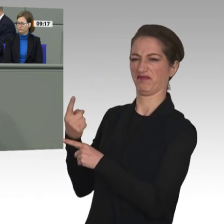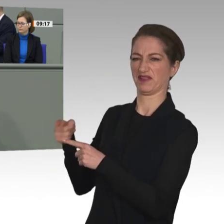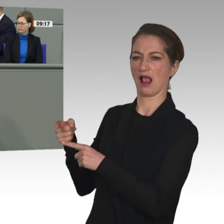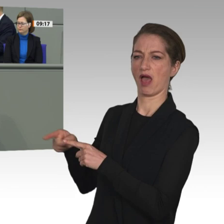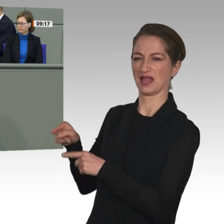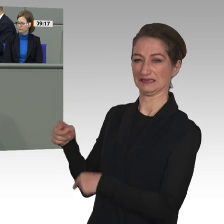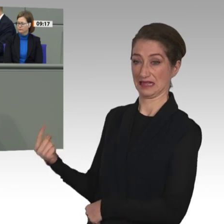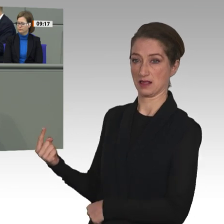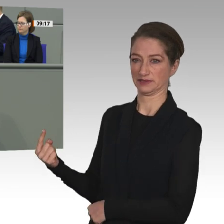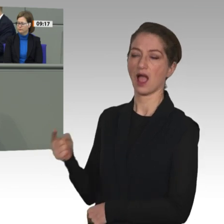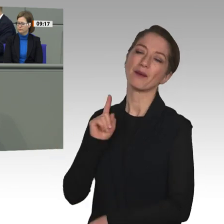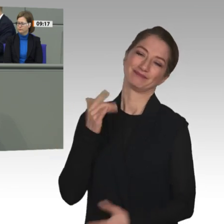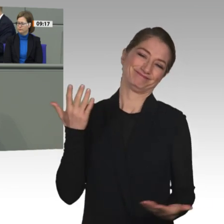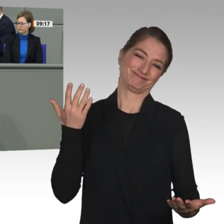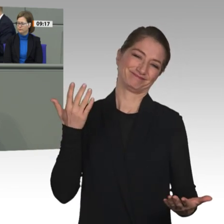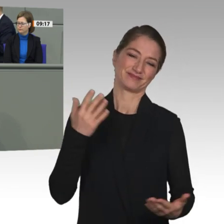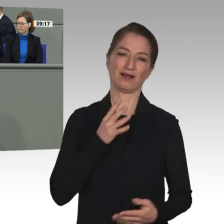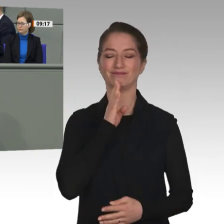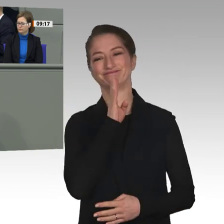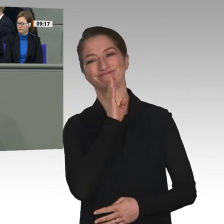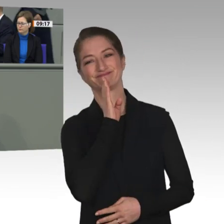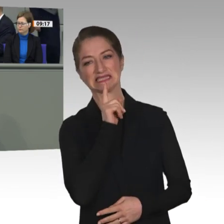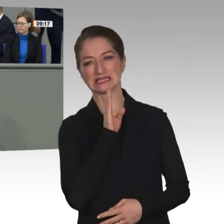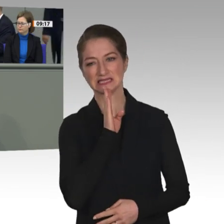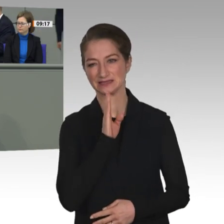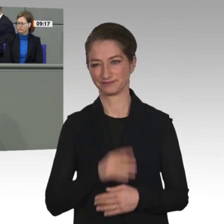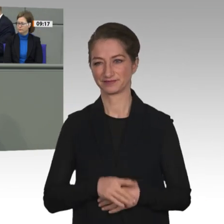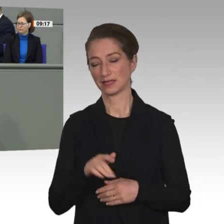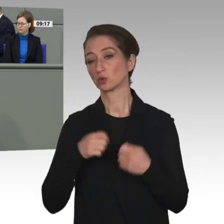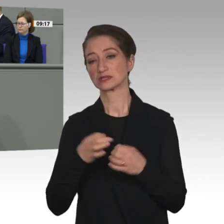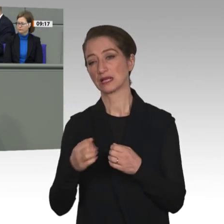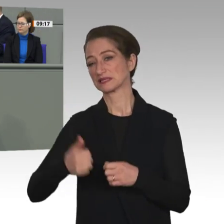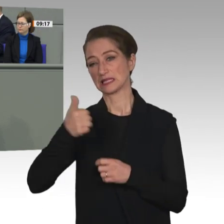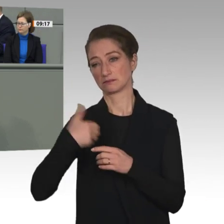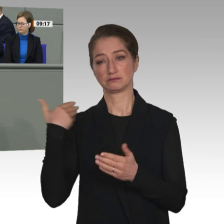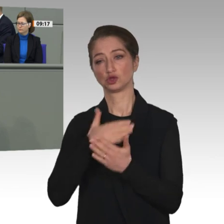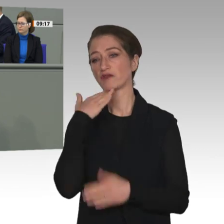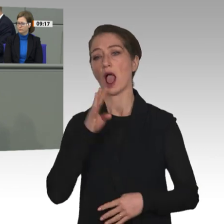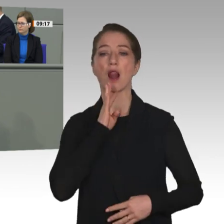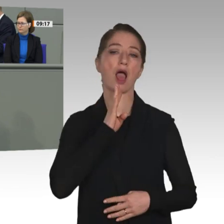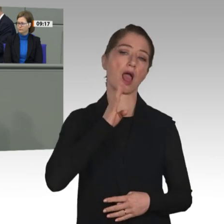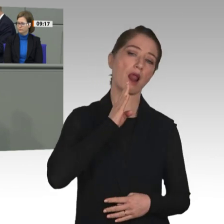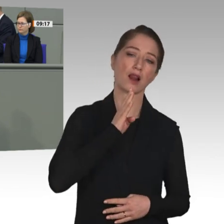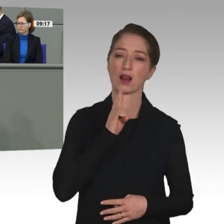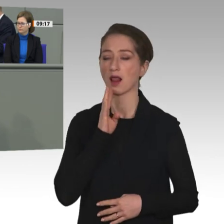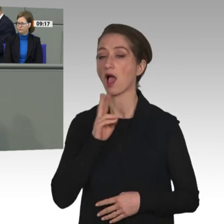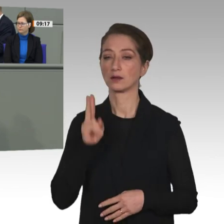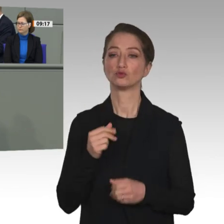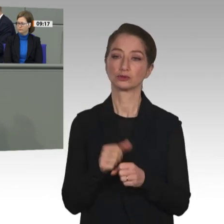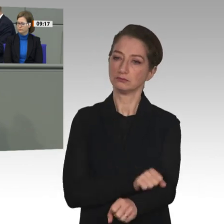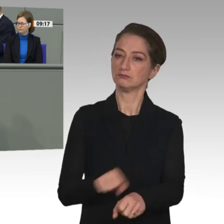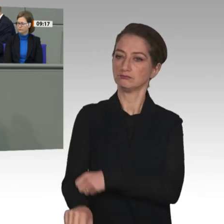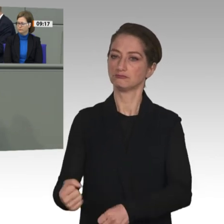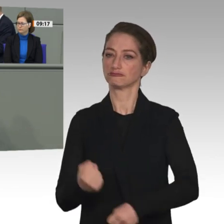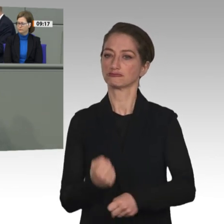Doch reden reicht nicht. Da haben Sie recht, Herr Bundestagspräsident, wir haben zu viel geredet. Es kommt auf die Taten an und sicherlich, wir haben